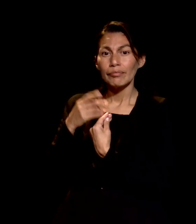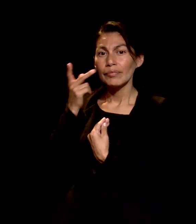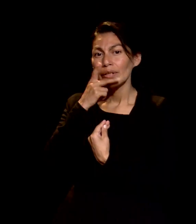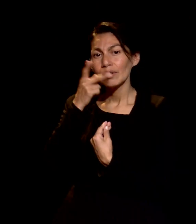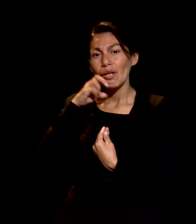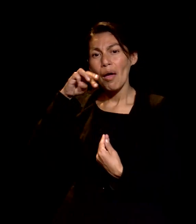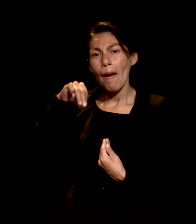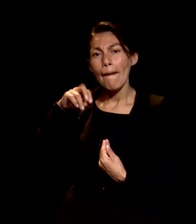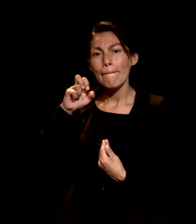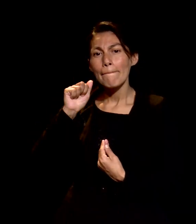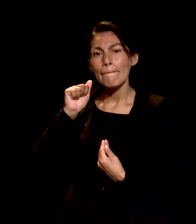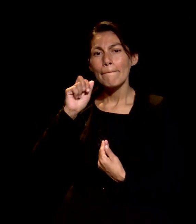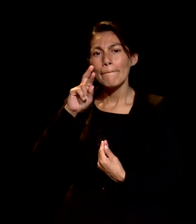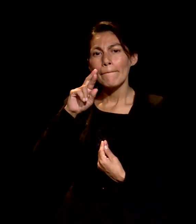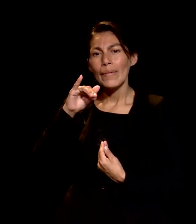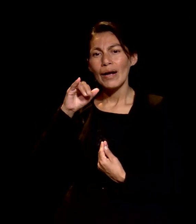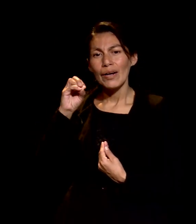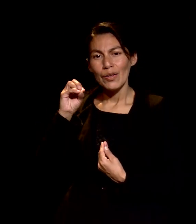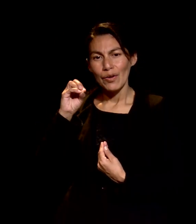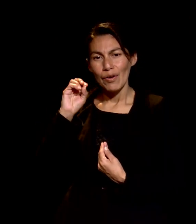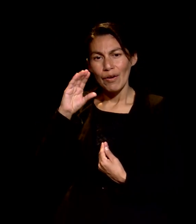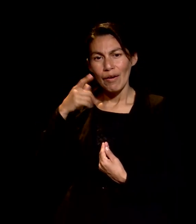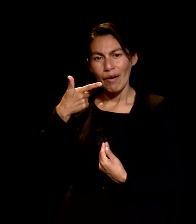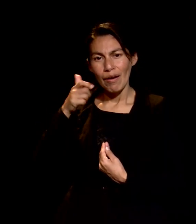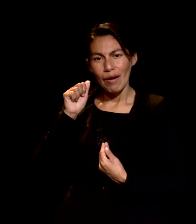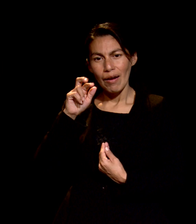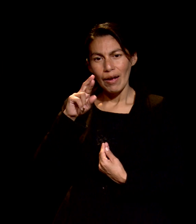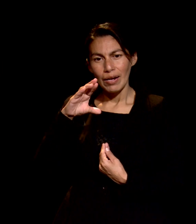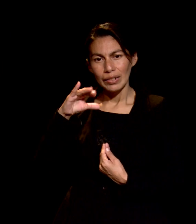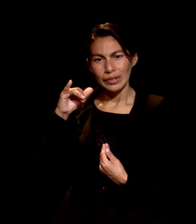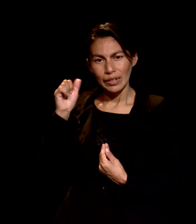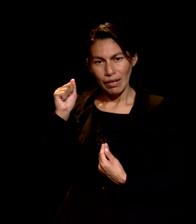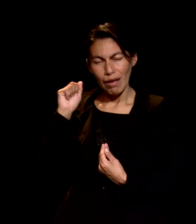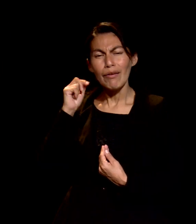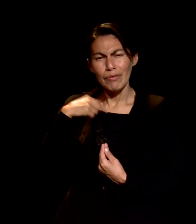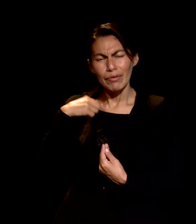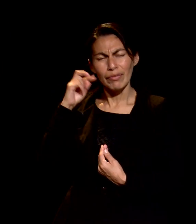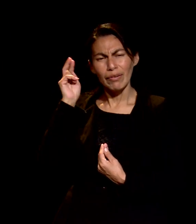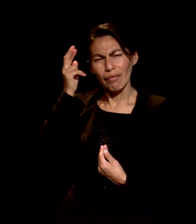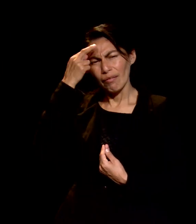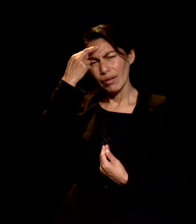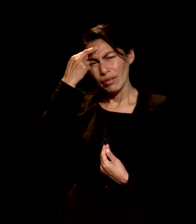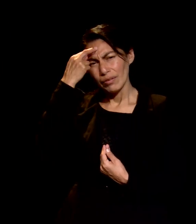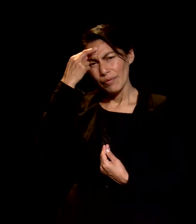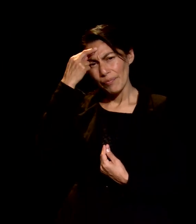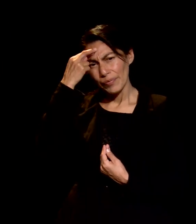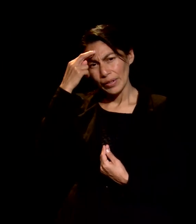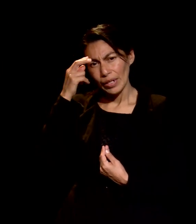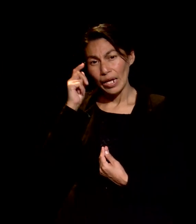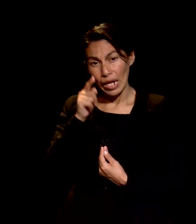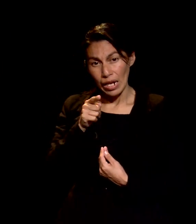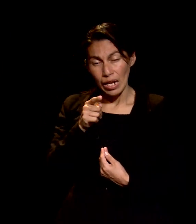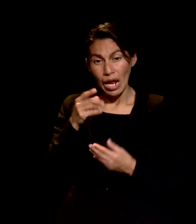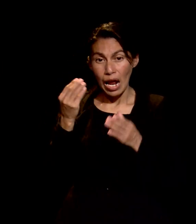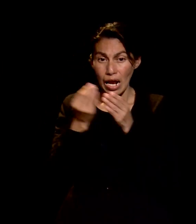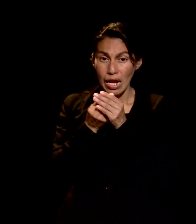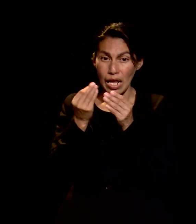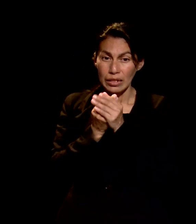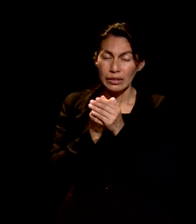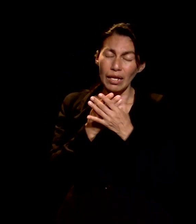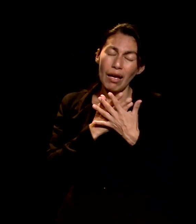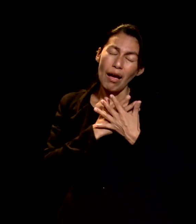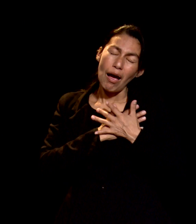el pastor Mario Bercián lo recuerdo. Este, él nos dio la clase amor,